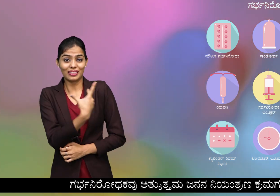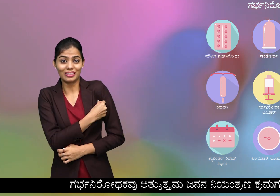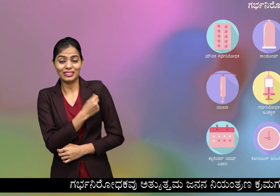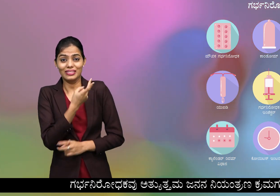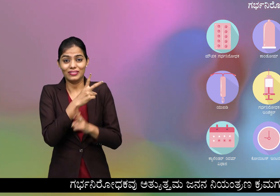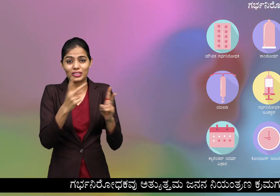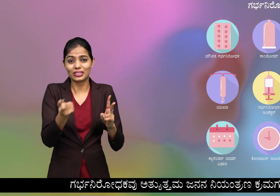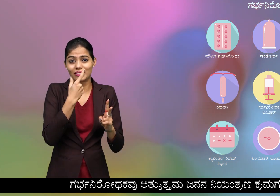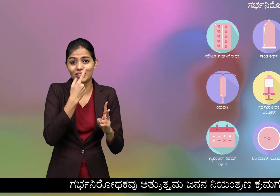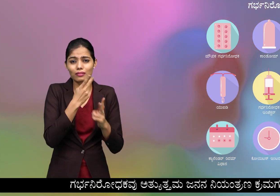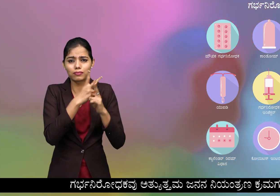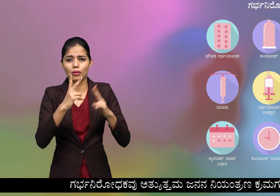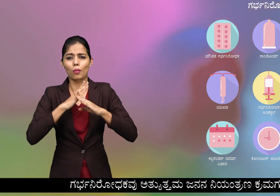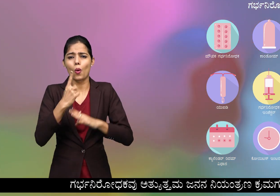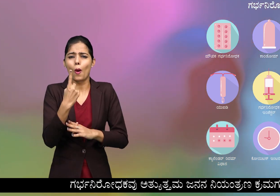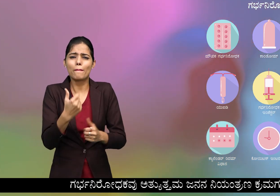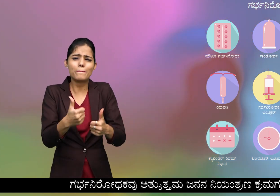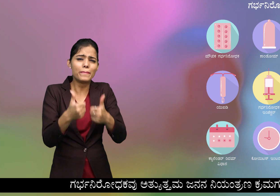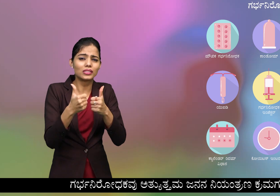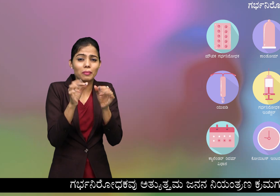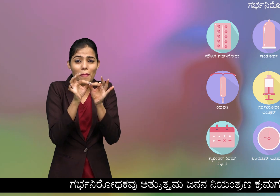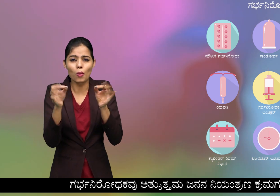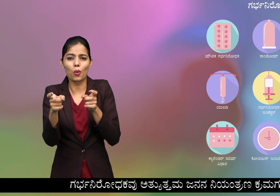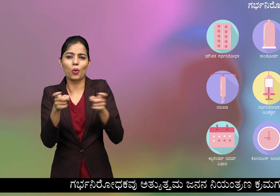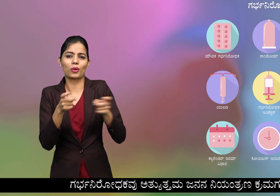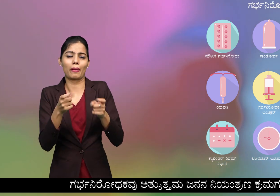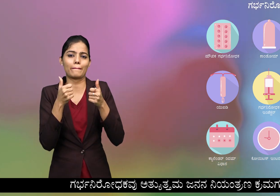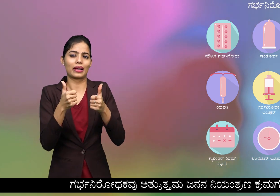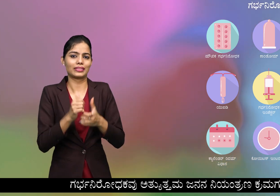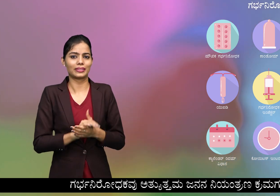ಗರ್ಭ ನಿರೋಧಕವು ಅತ್ಯುತ್ತಮ ಜನನ ನಿಯಂತ್ರಣ ಕ್ರಮಗಳಲ್ಲಿ ಒಂದಾಗಿದೆ.